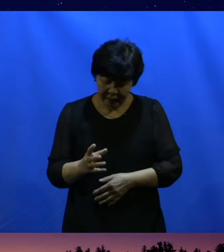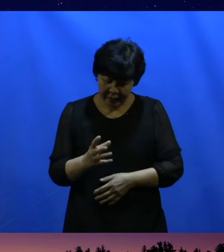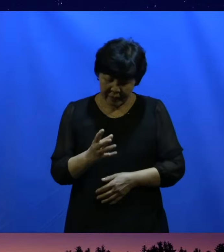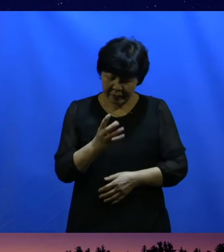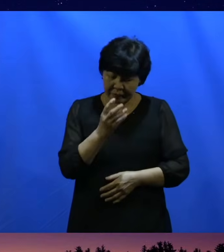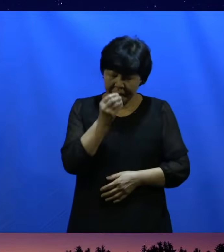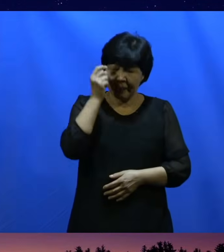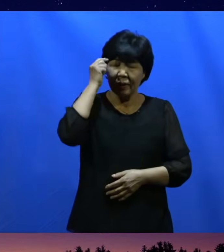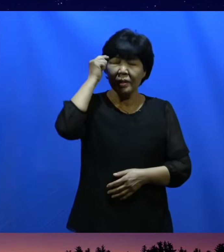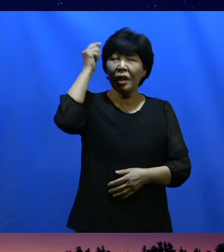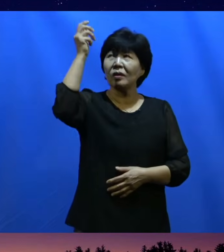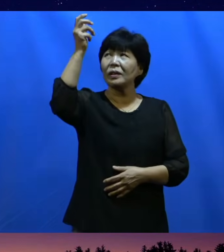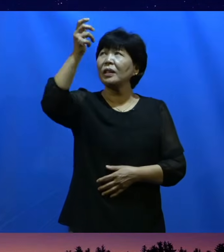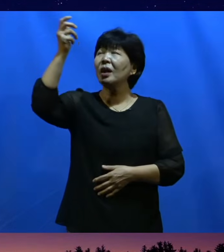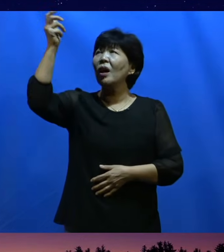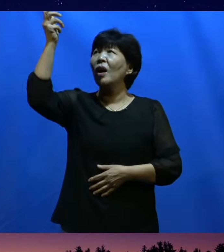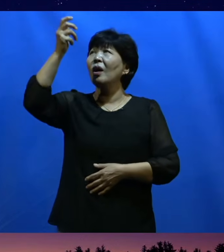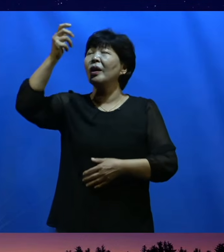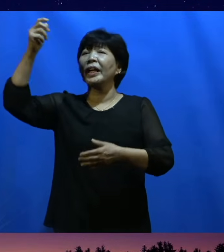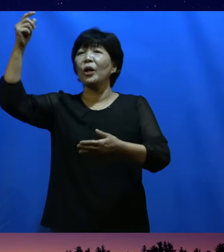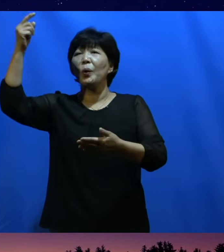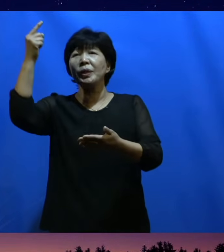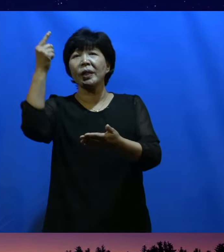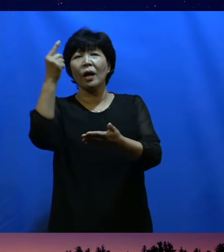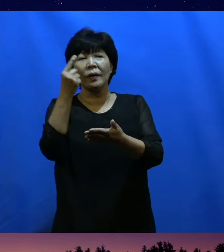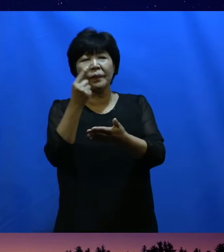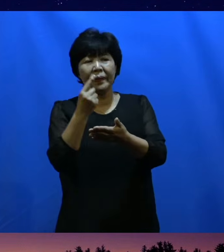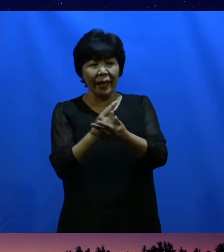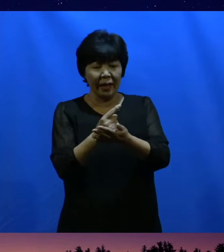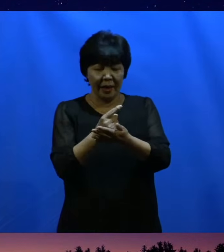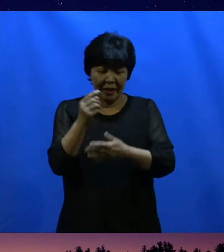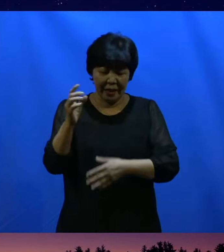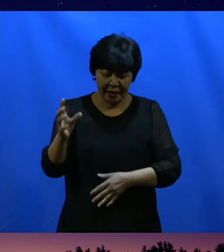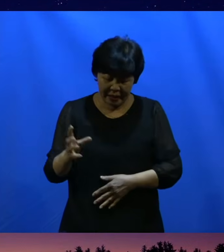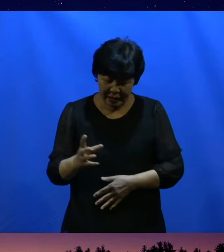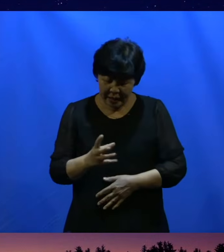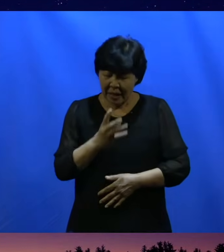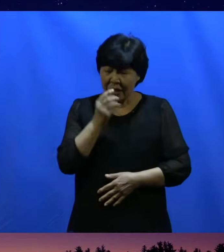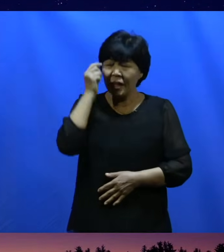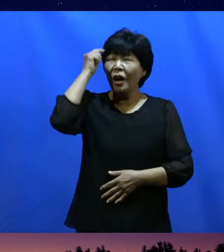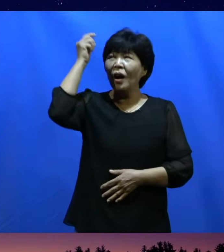성령이 오셨네. 성령이 오셨네.